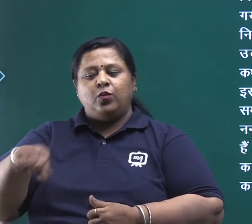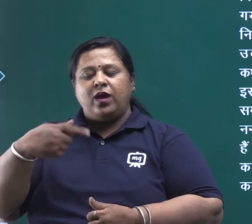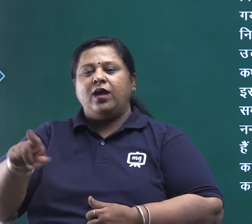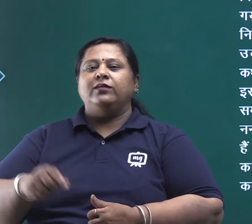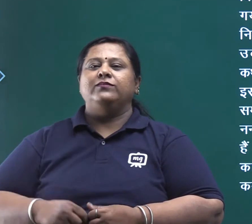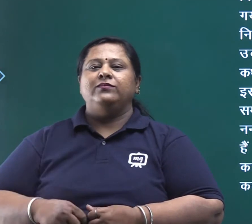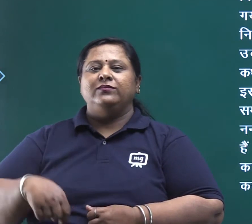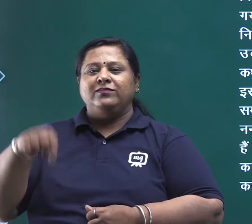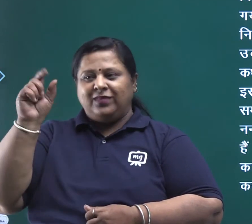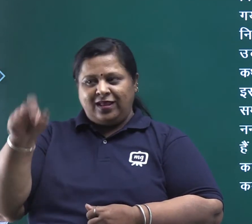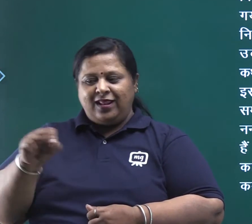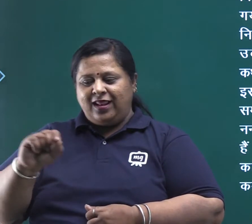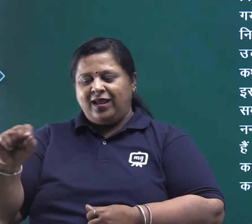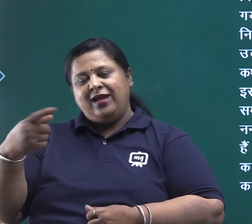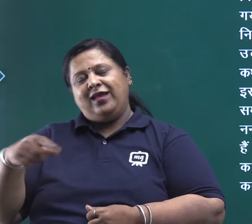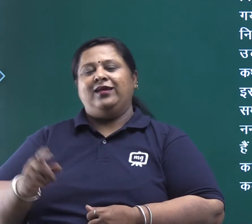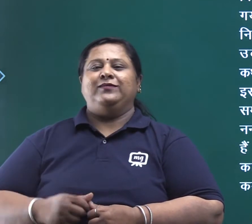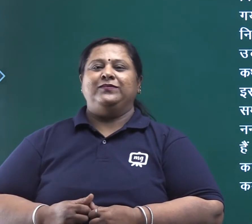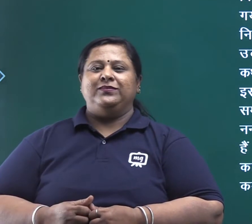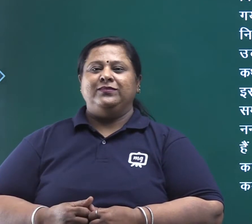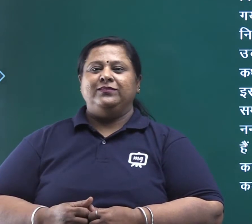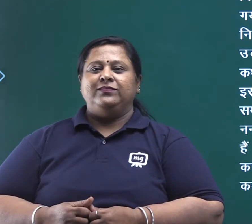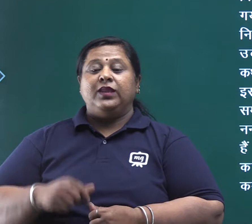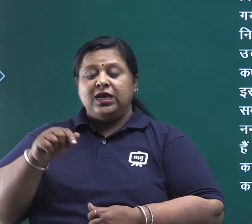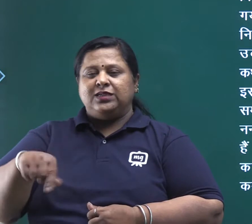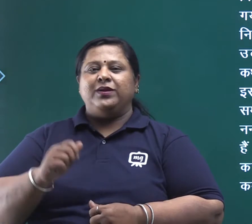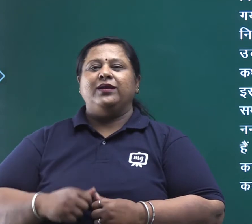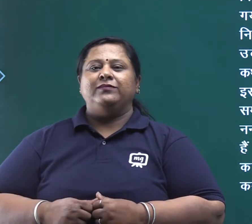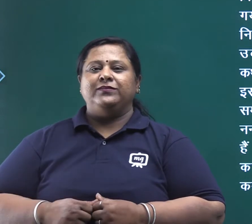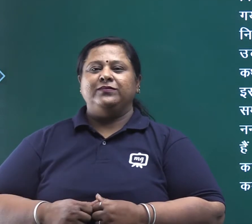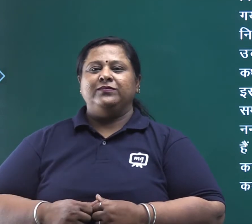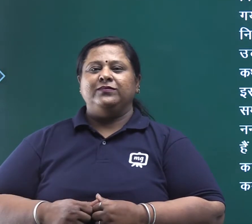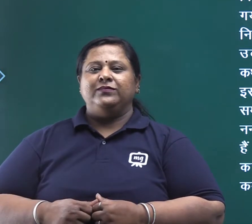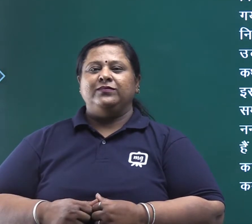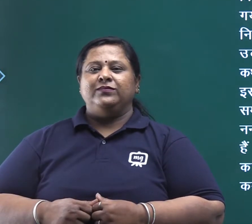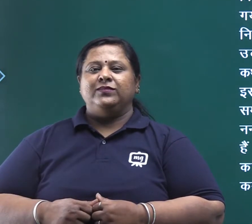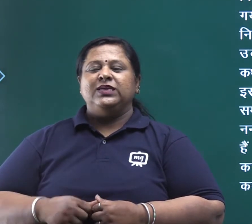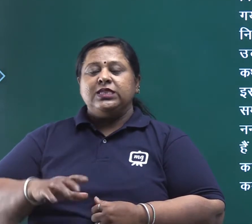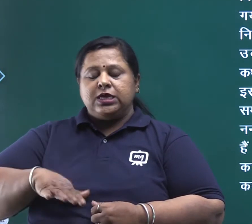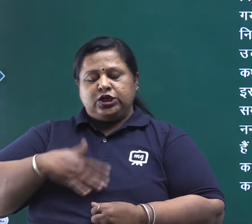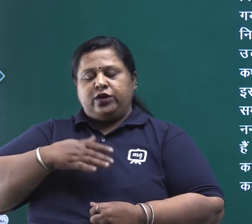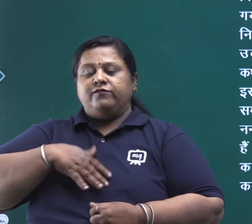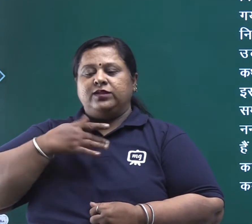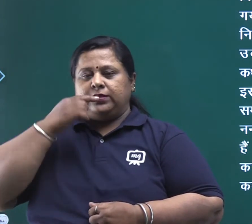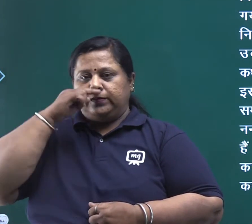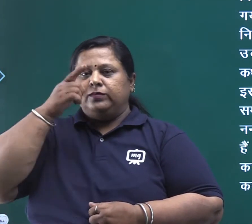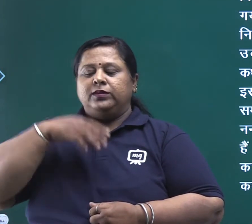द्वारा लिखा गया है। इसमें सजीव